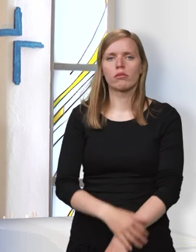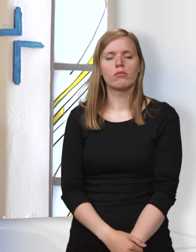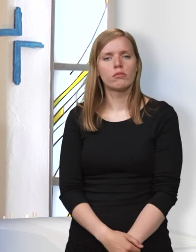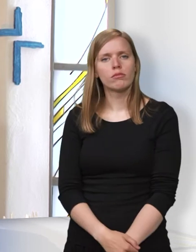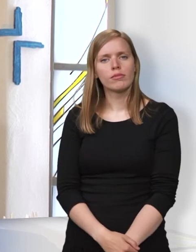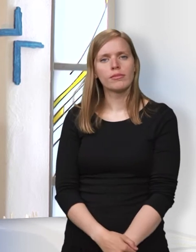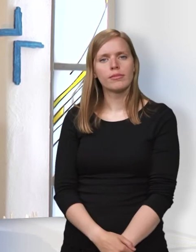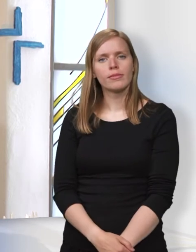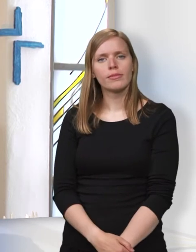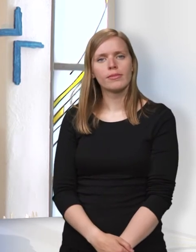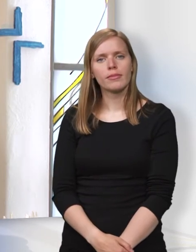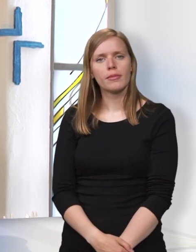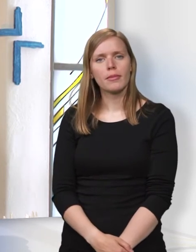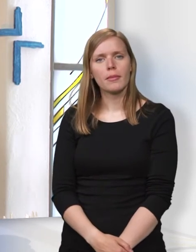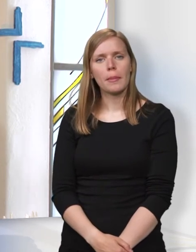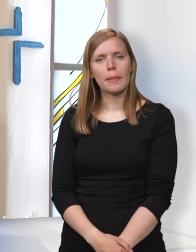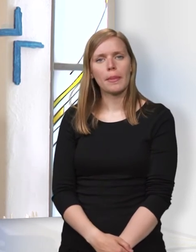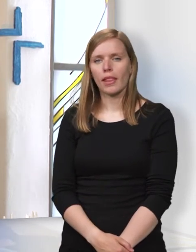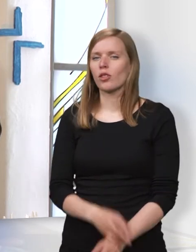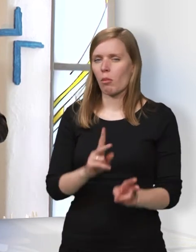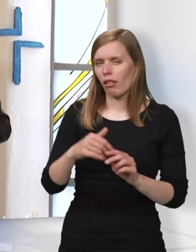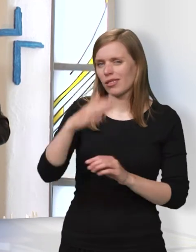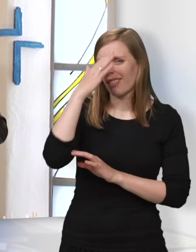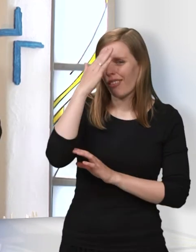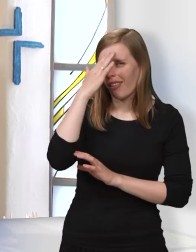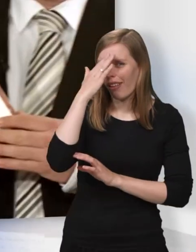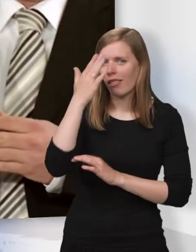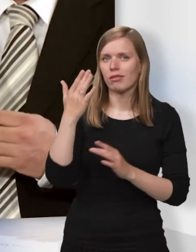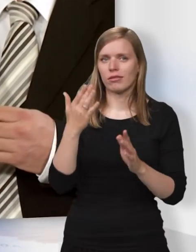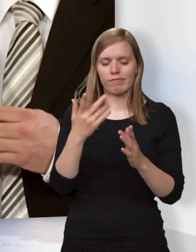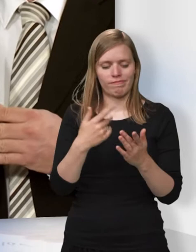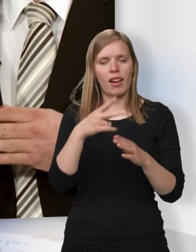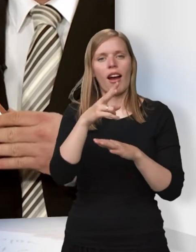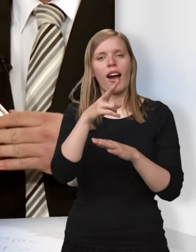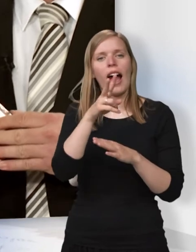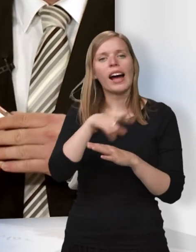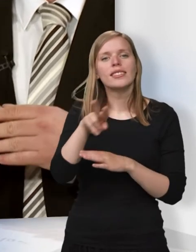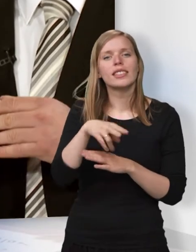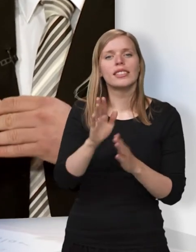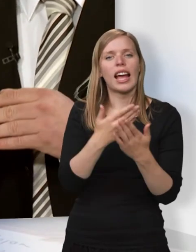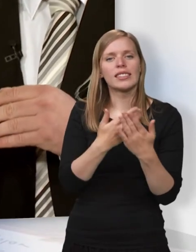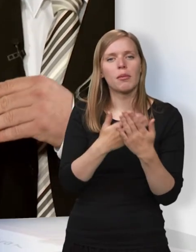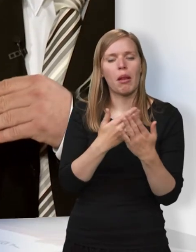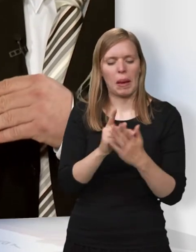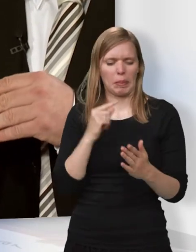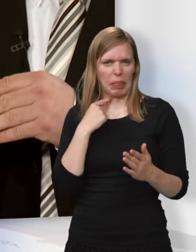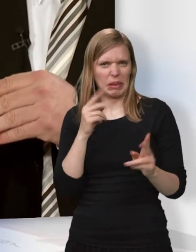Seite. Meistens sind solche Ansichtsexemplare ja auch ziemlich schmuddelig, oder? Weil sie durch